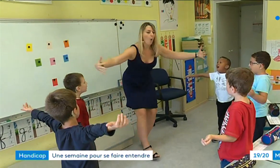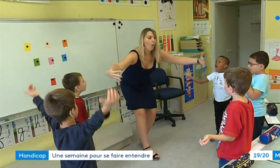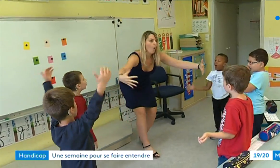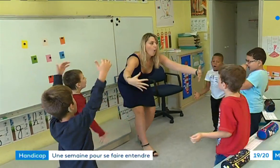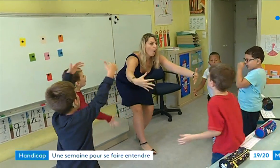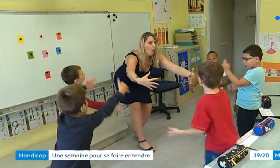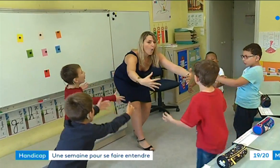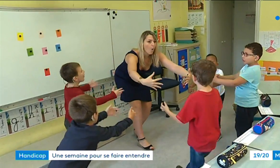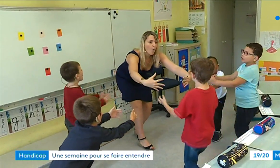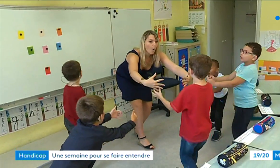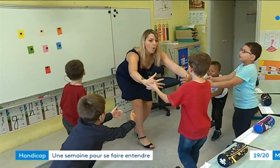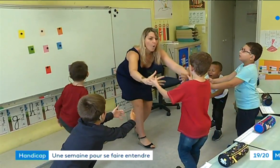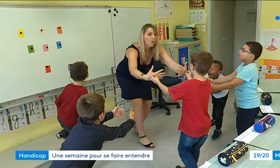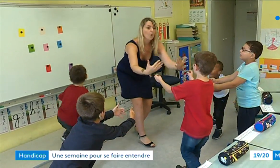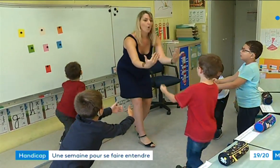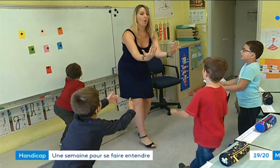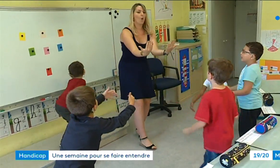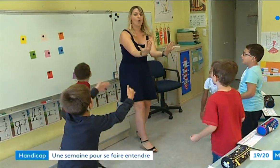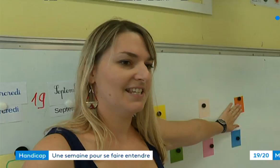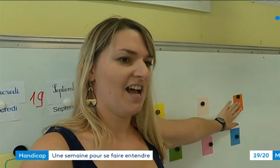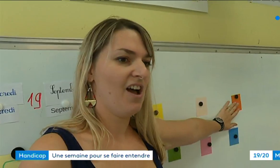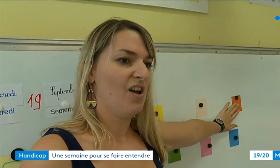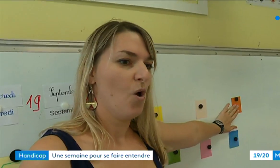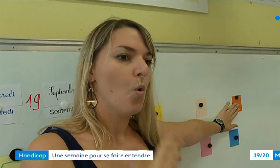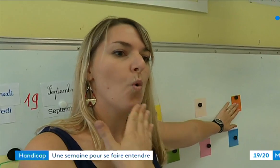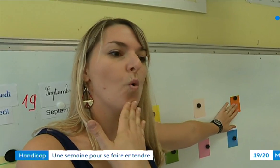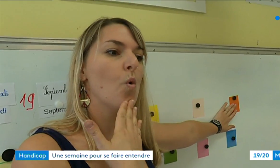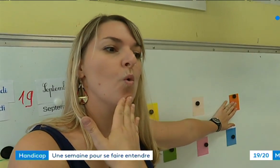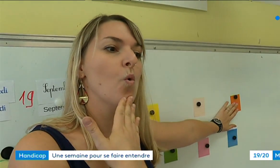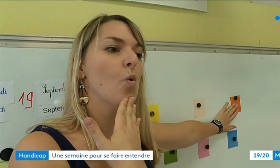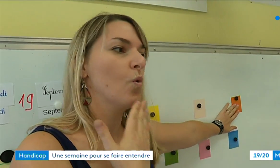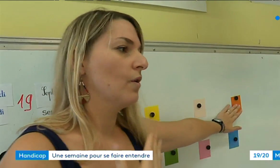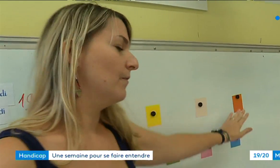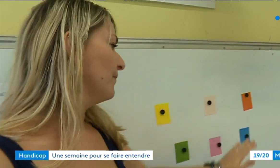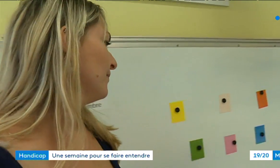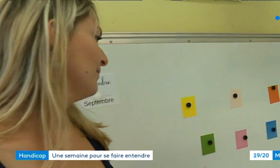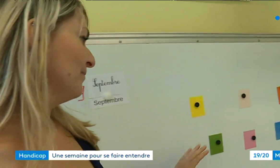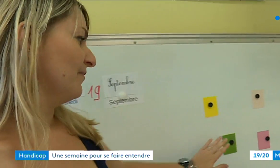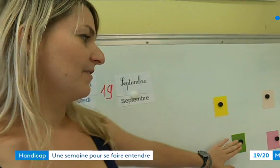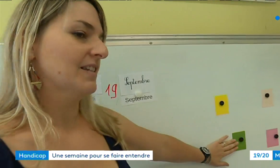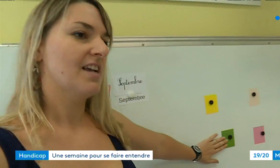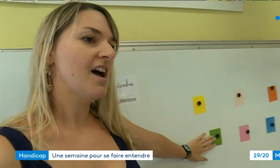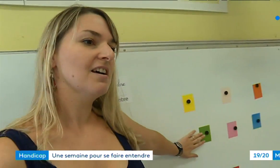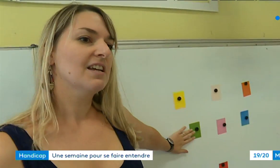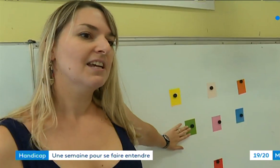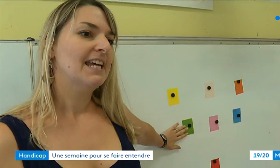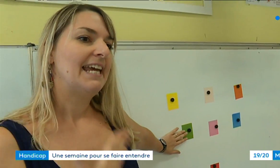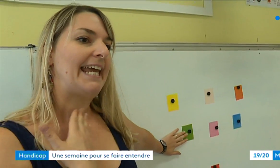ayant des troubles du langage, y sont suivis. Ici, une quarantaine d'enseignants et presque autant d'éducateurs spécialisés vont leur apprendre la langue des